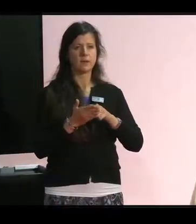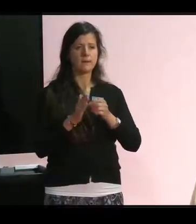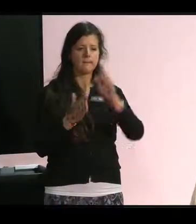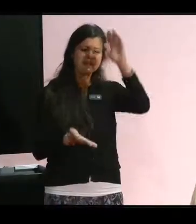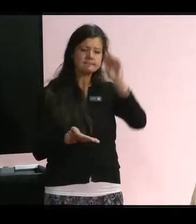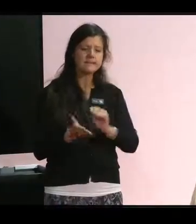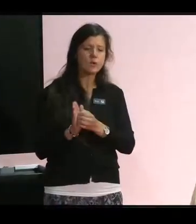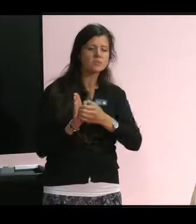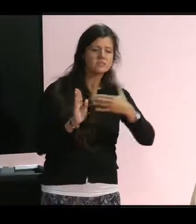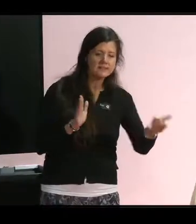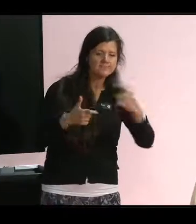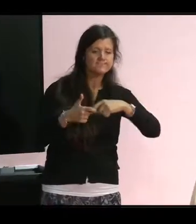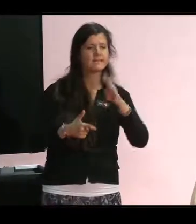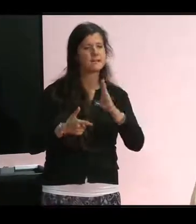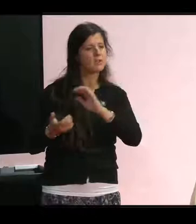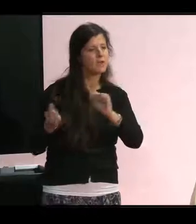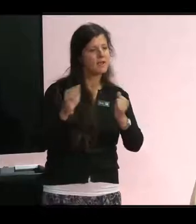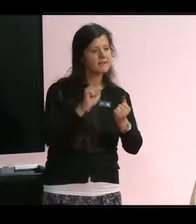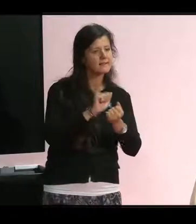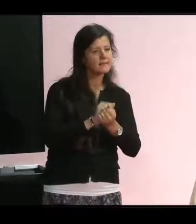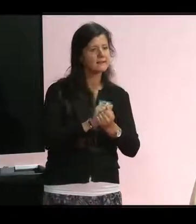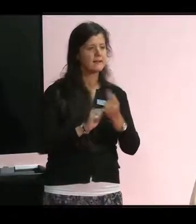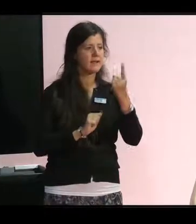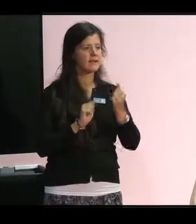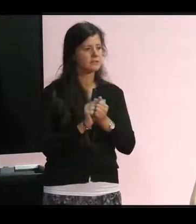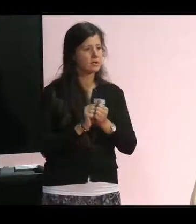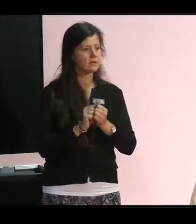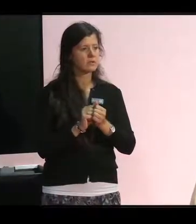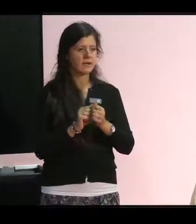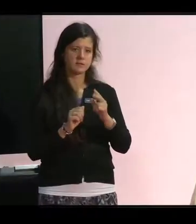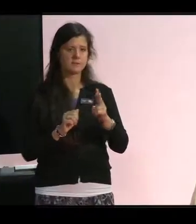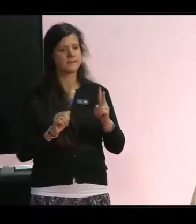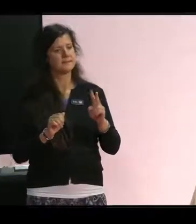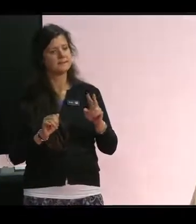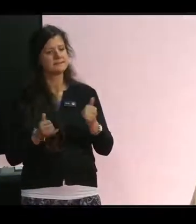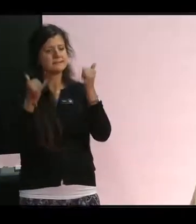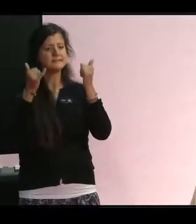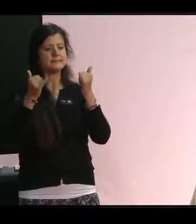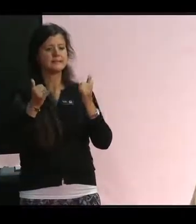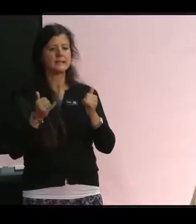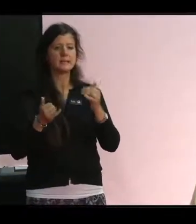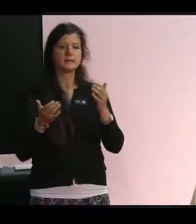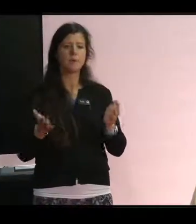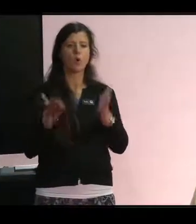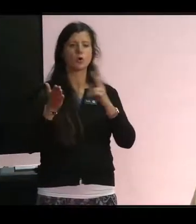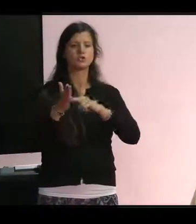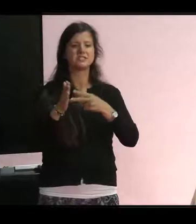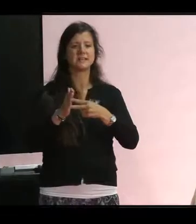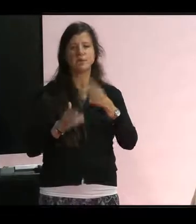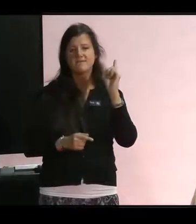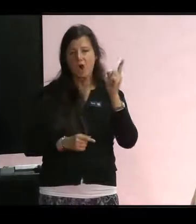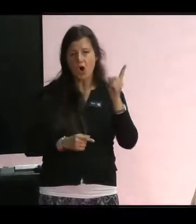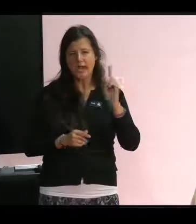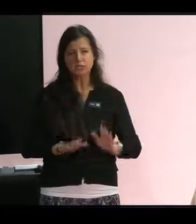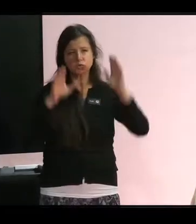som finns av klimatförändringarna är ju att ha till exempel early warning systems. Alltså man varnar för om det ska komma en tsunami till